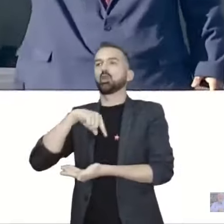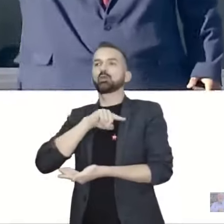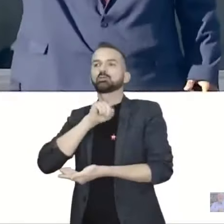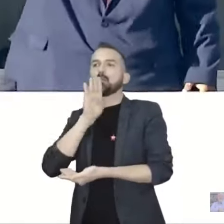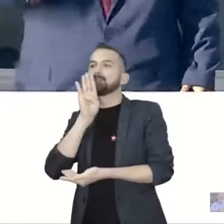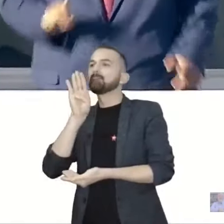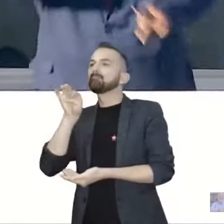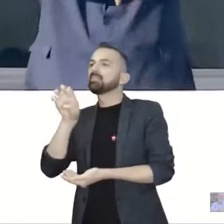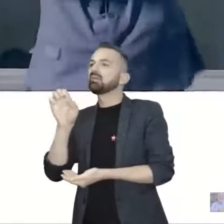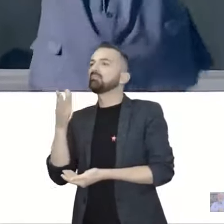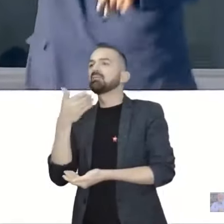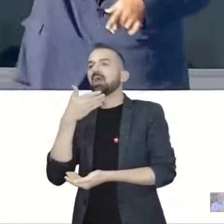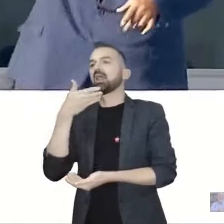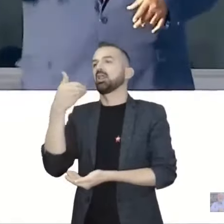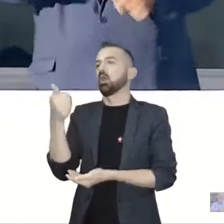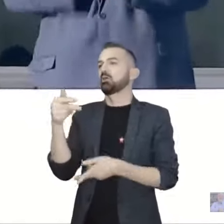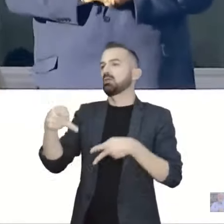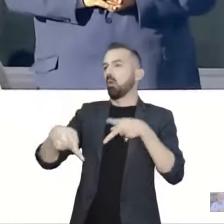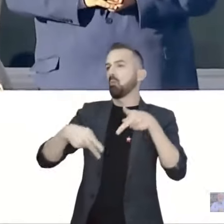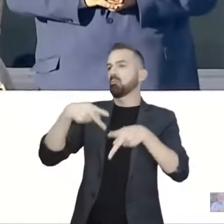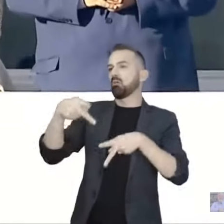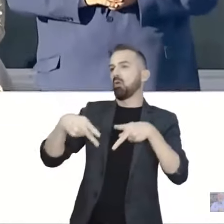que é o povo brasileiro.